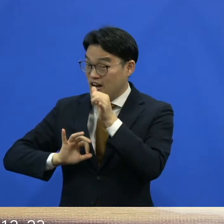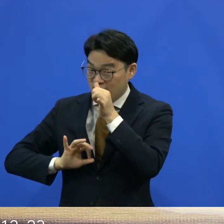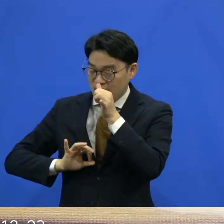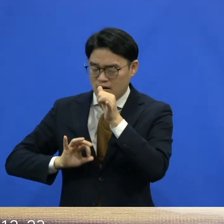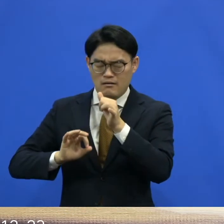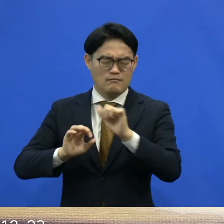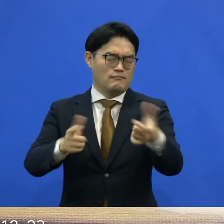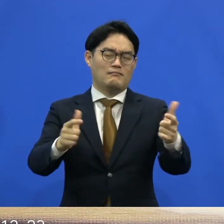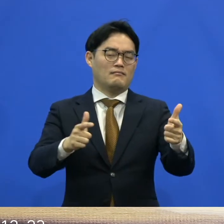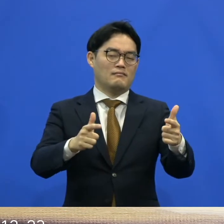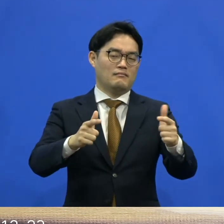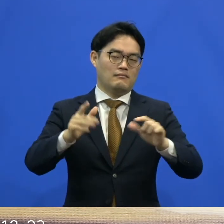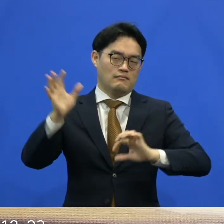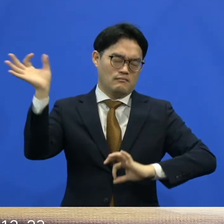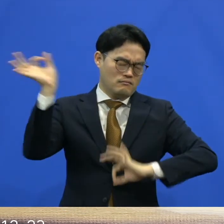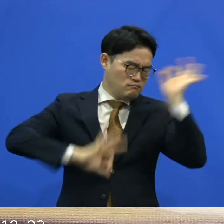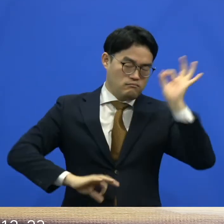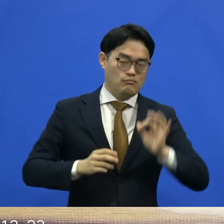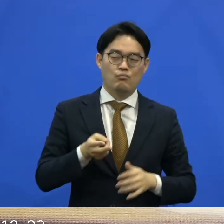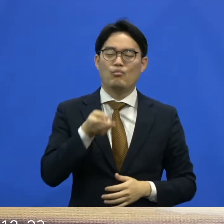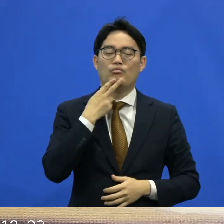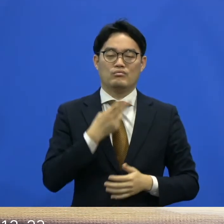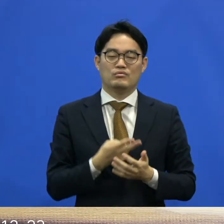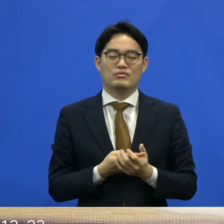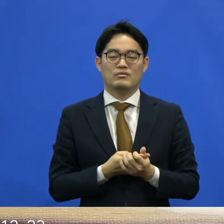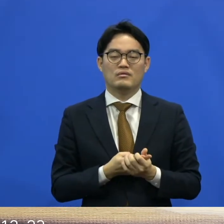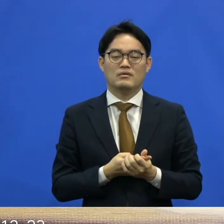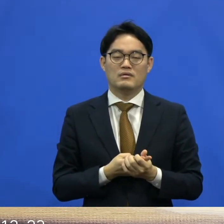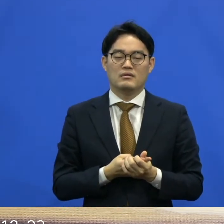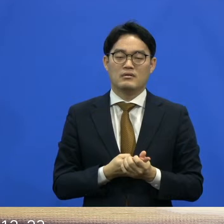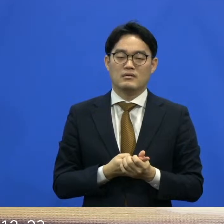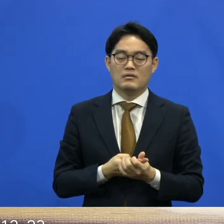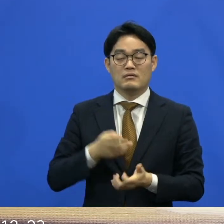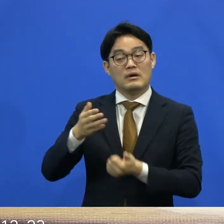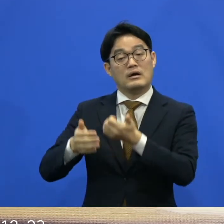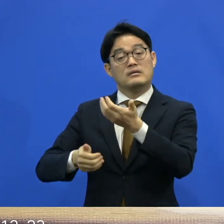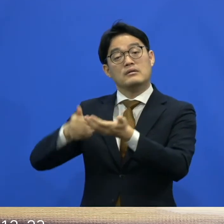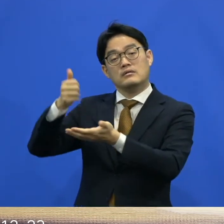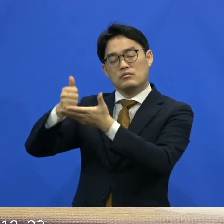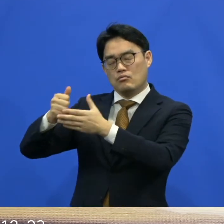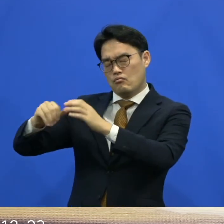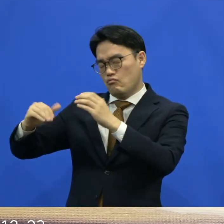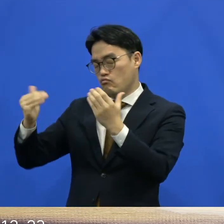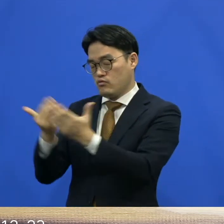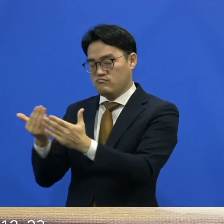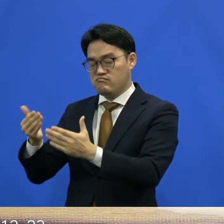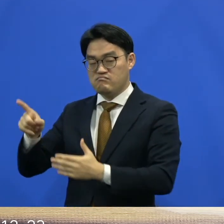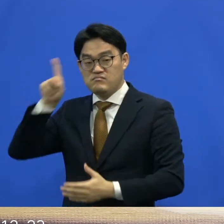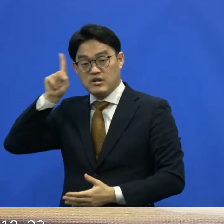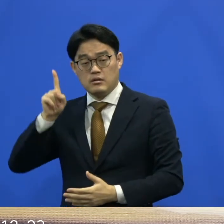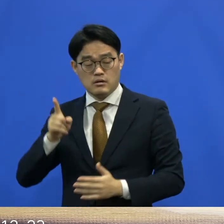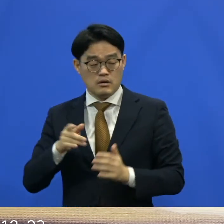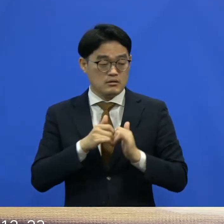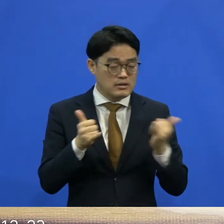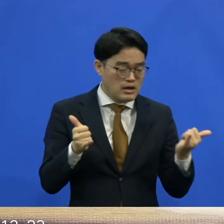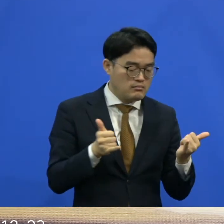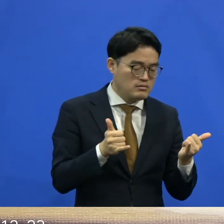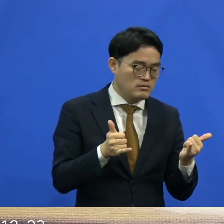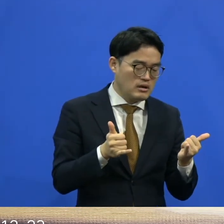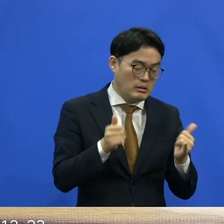만약에 그렇다면 우리가 어떻게 그 하나님을 신뢰할 수가 있겠습니까? 사람은 완전할 수가 없어요. 빈틈이 많아요.